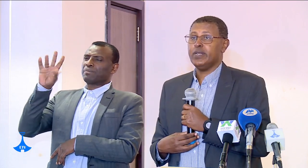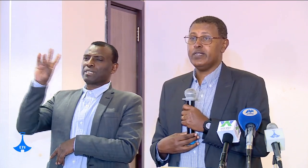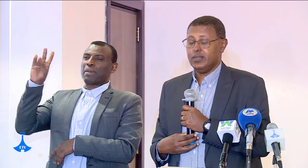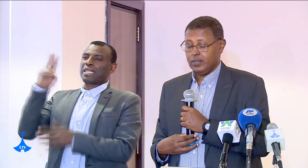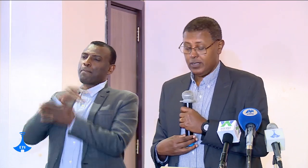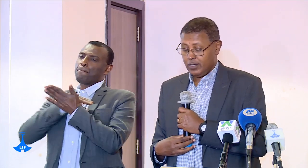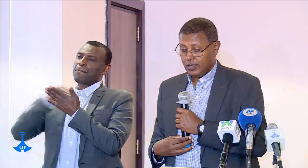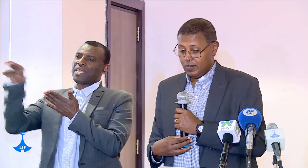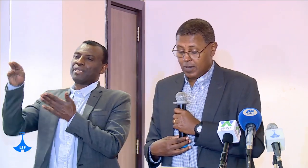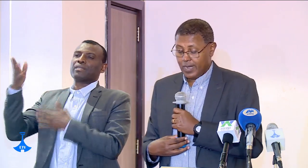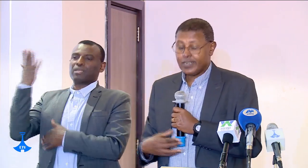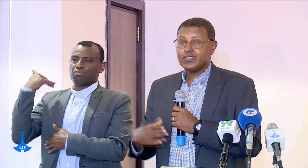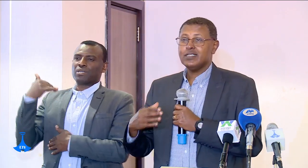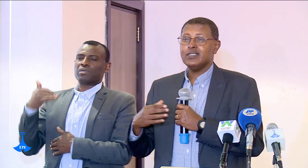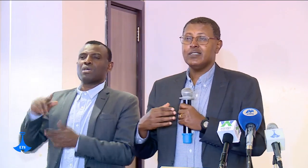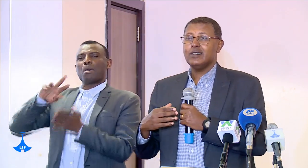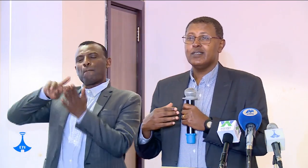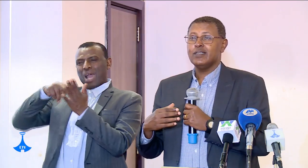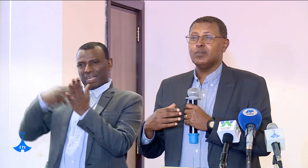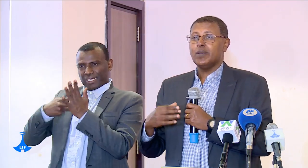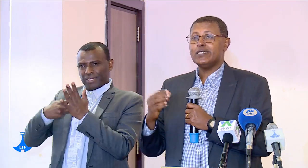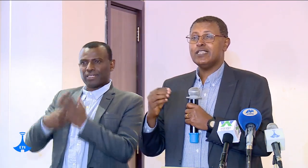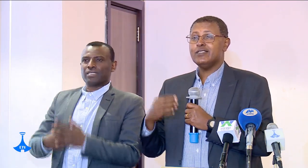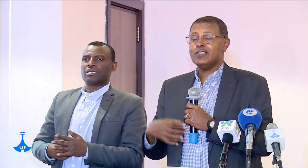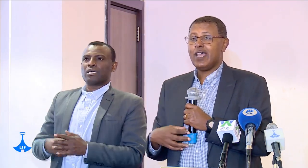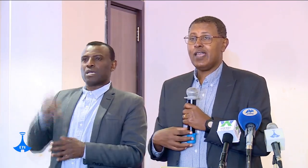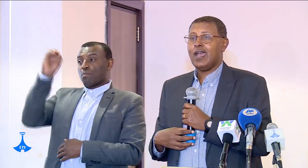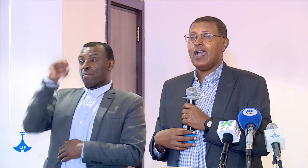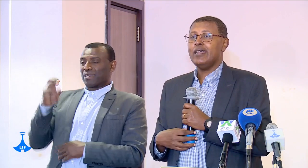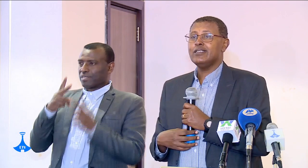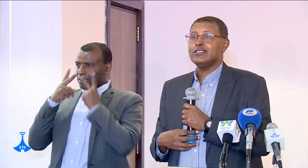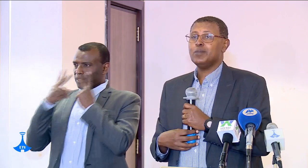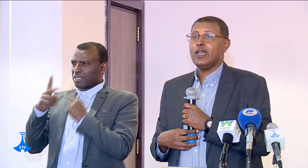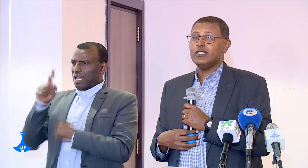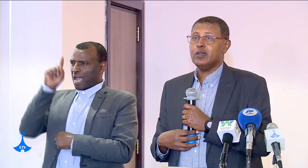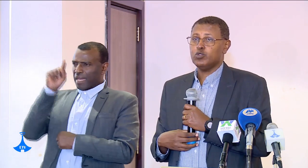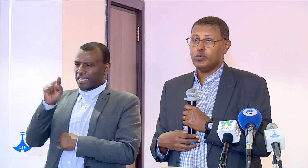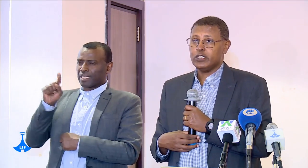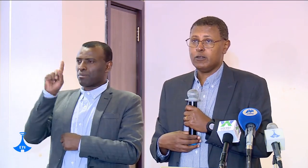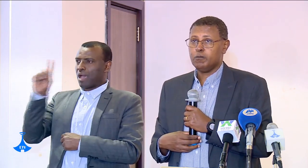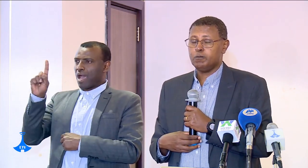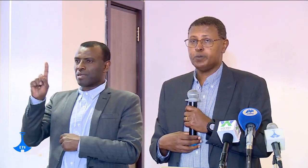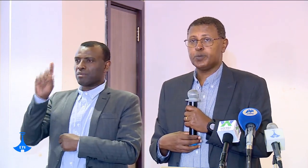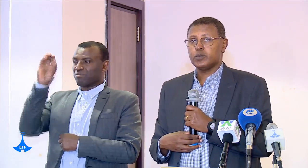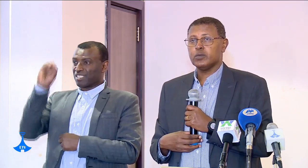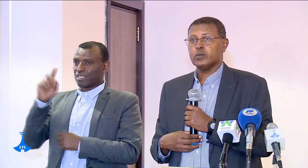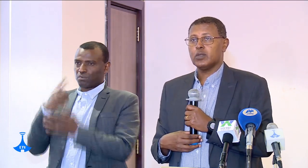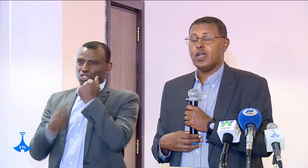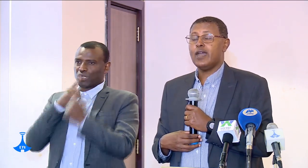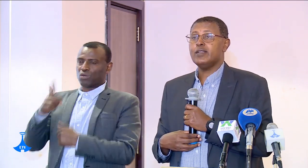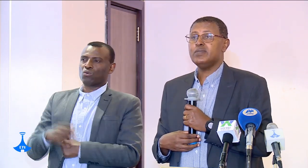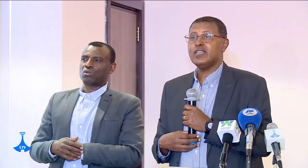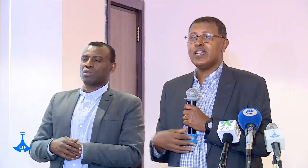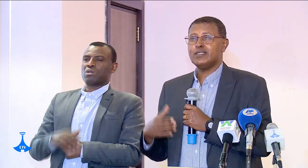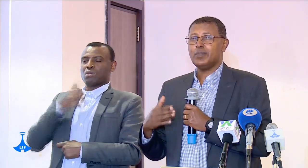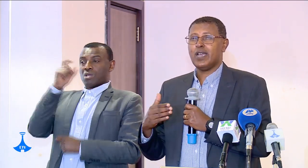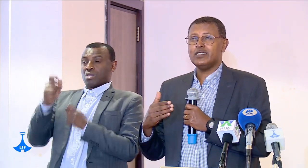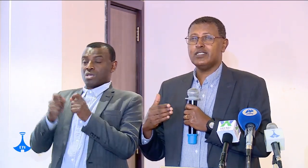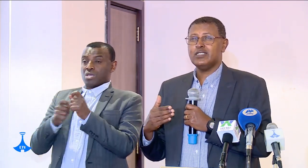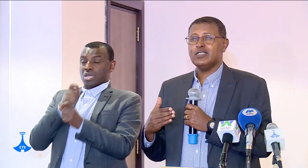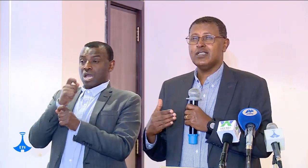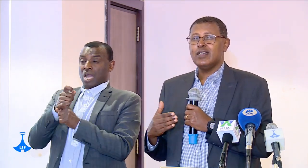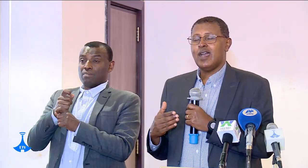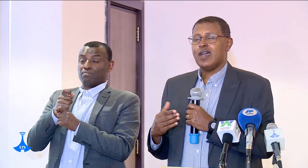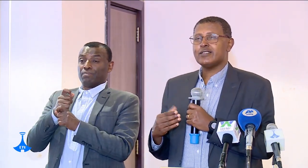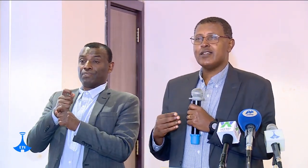مليون نبري مالت ببيرسن سنة آن دي نتيب آن دي كما دو بچانم غالم تنات